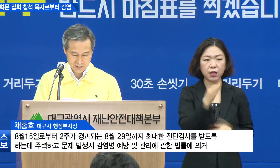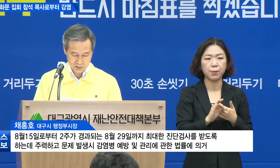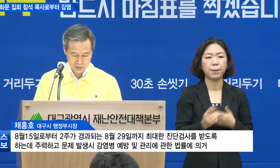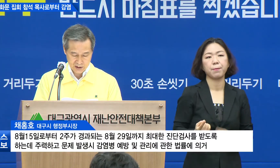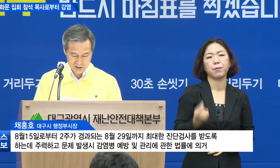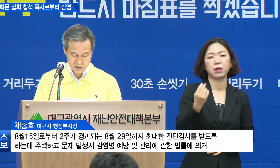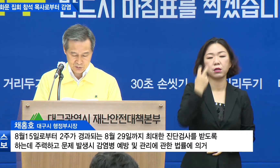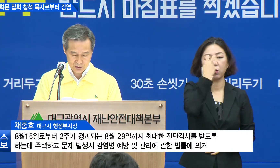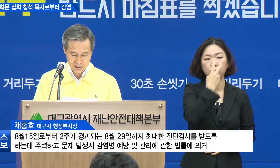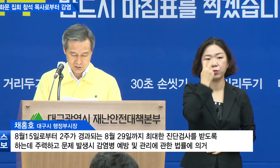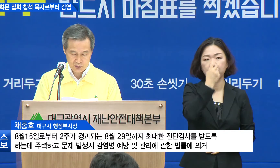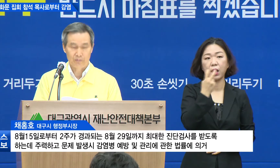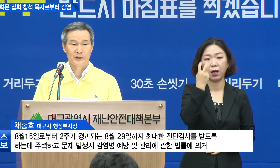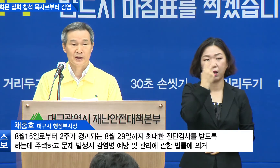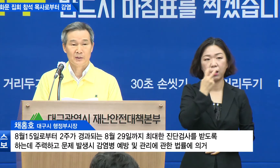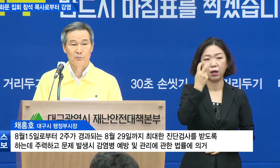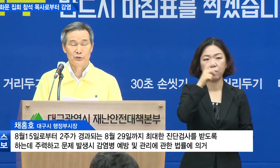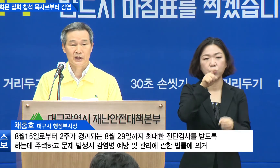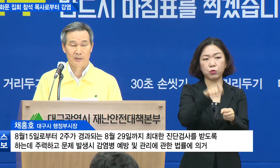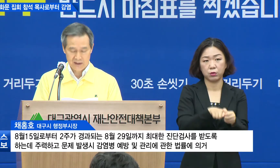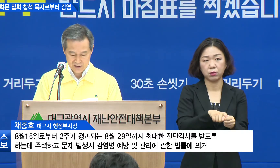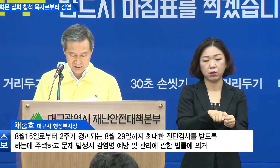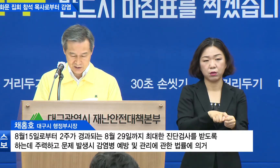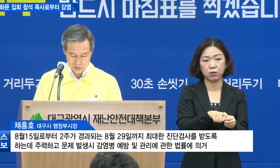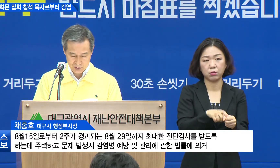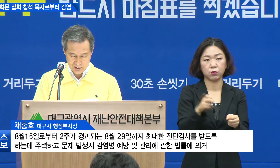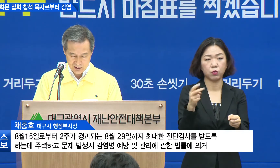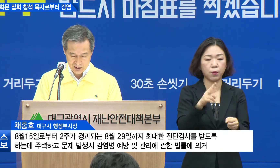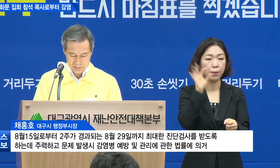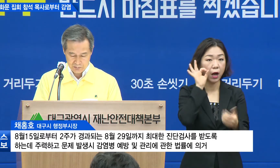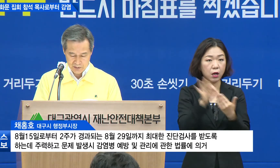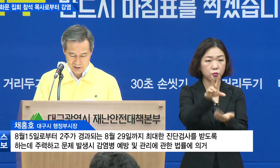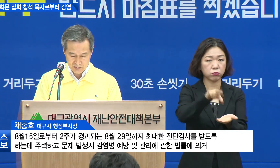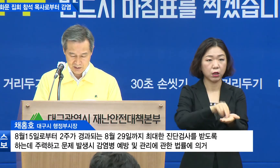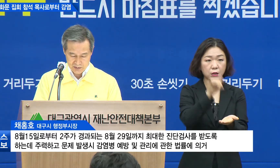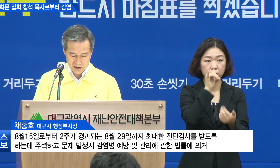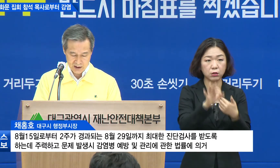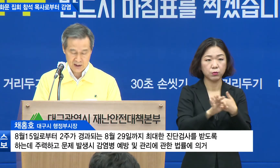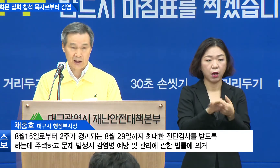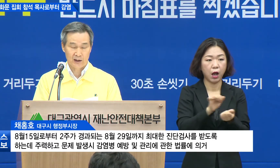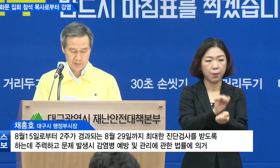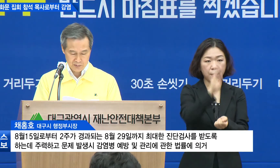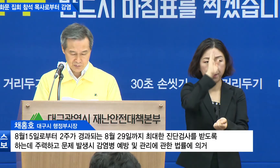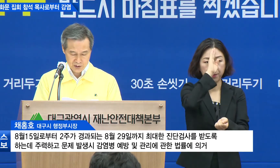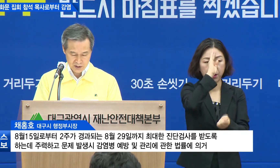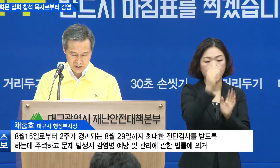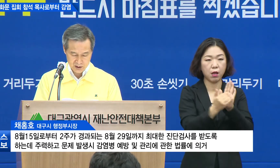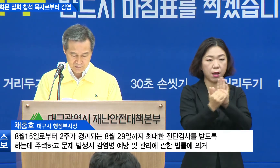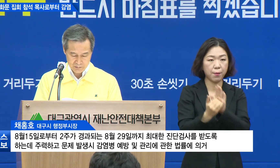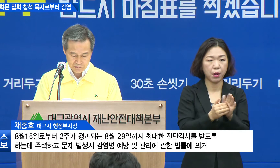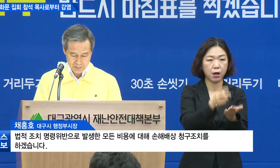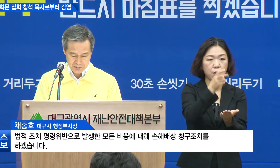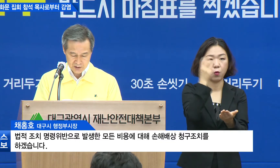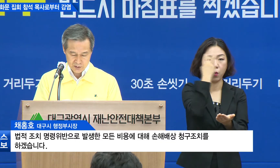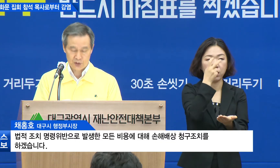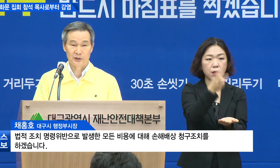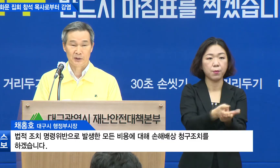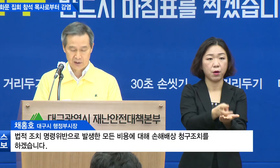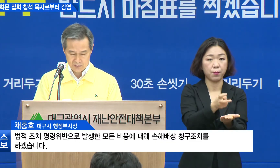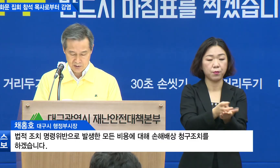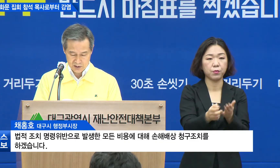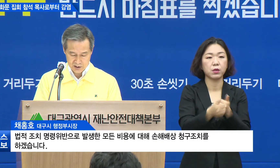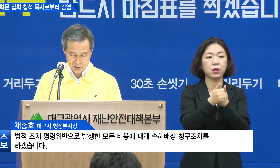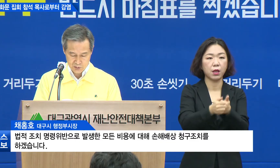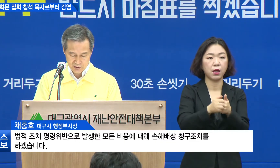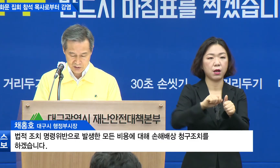검사를 받도록 하는 데 주력하고 문제가 발생하는 경우 감염병 예방 및 관리에 관한 법률에 의거 법적 조치